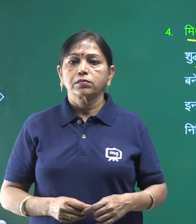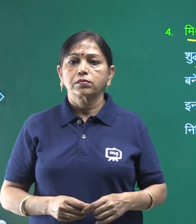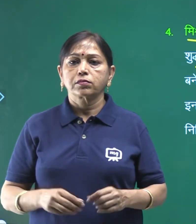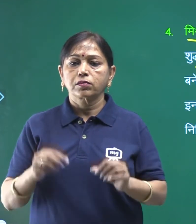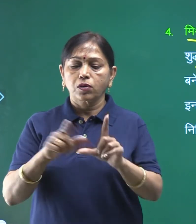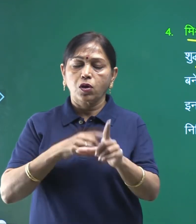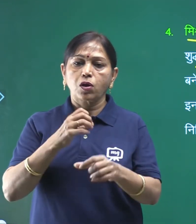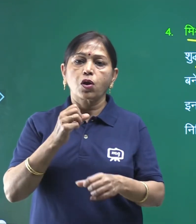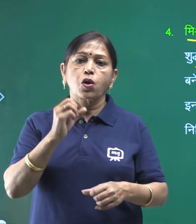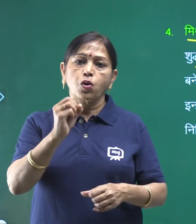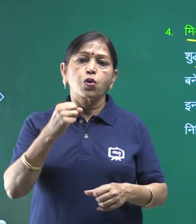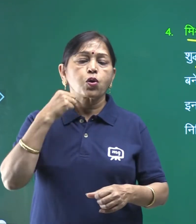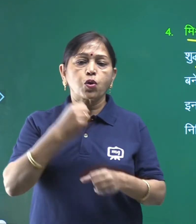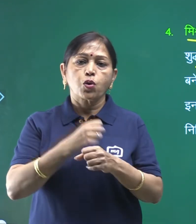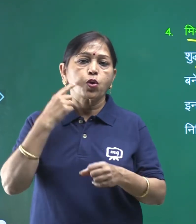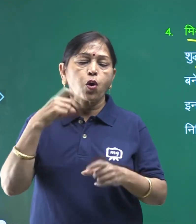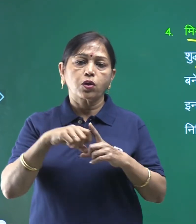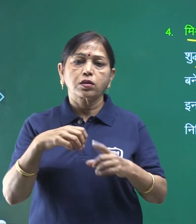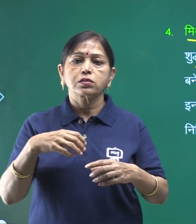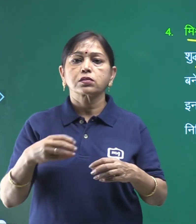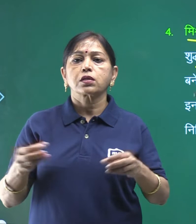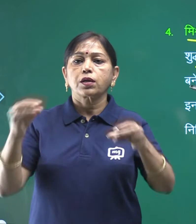यौगिकों से मिलकर